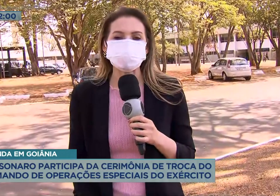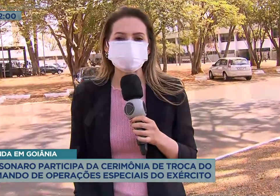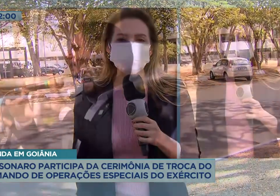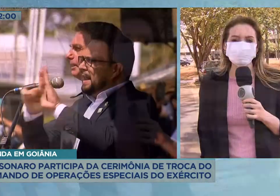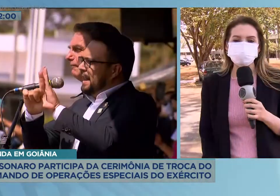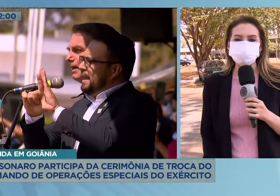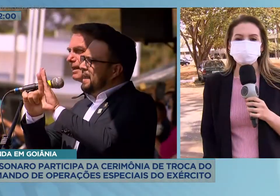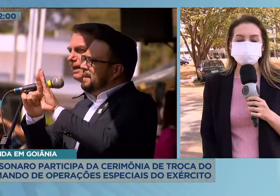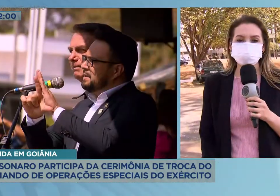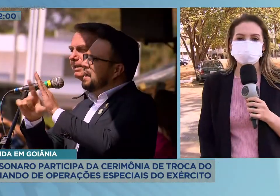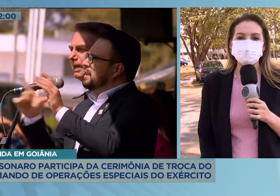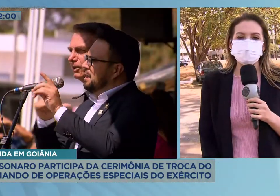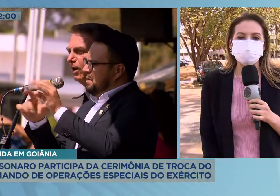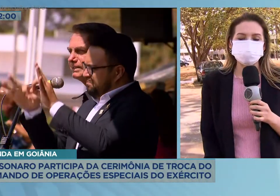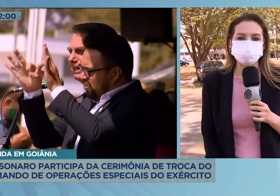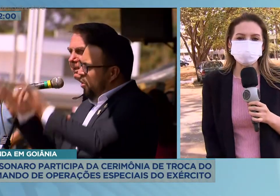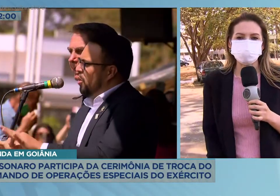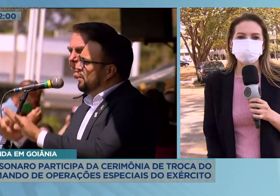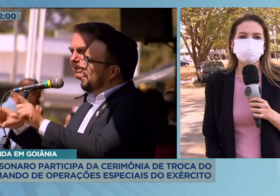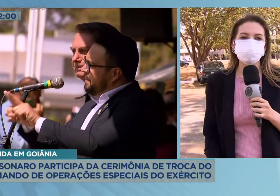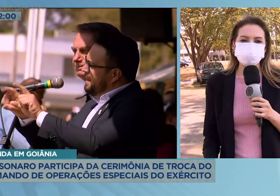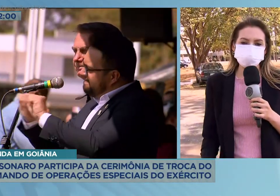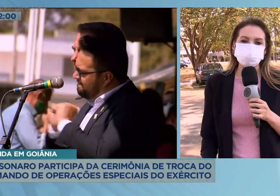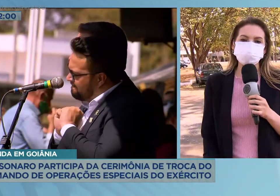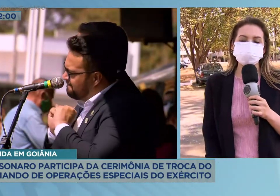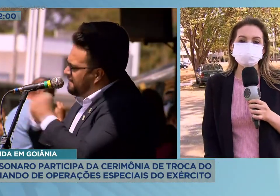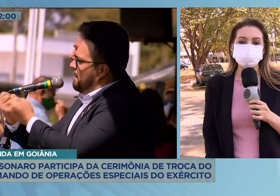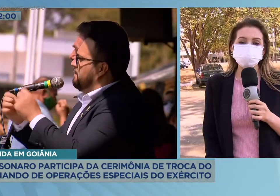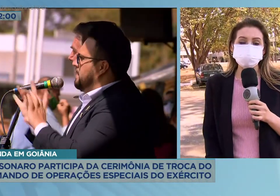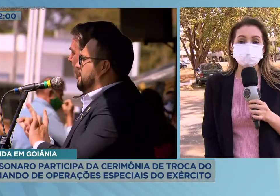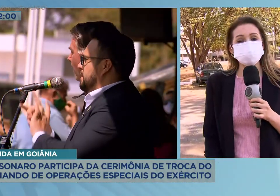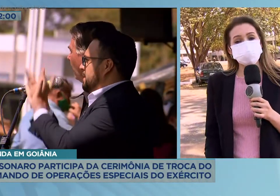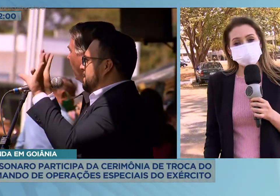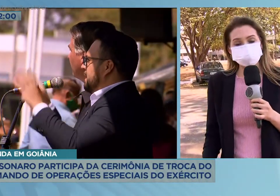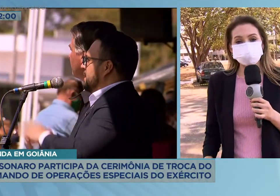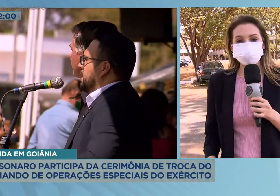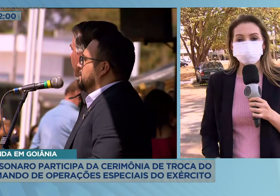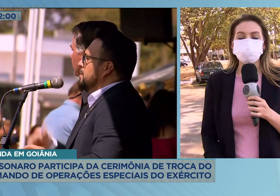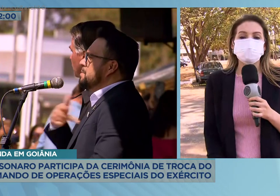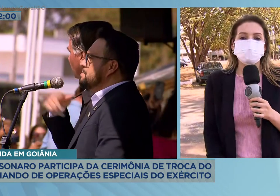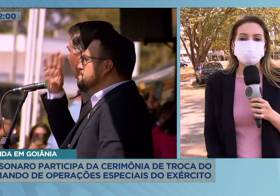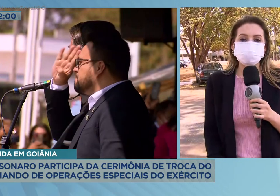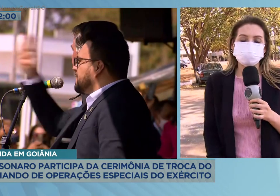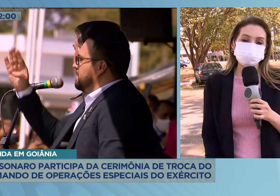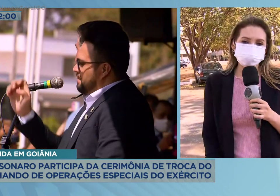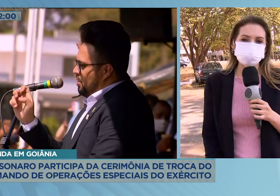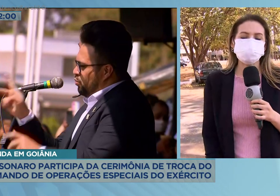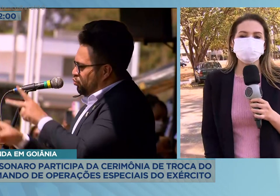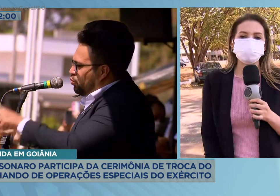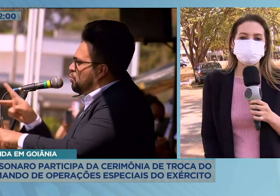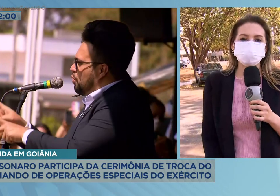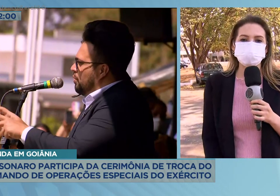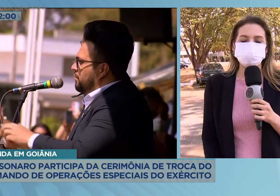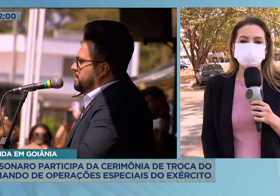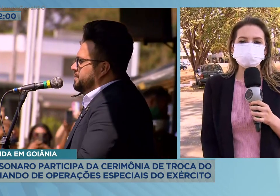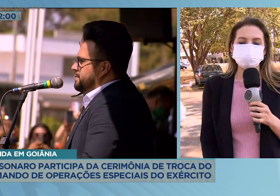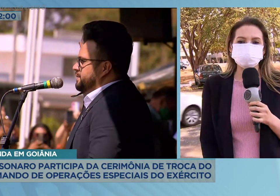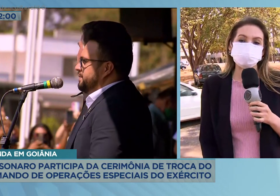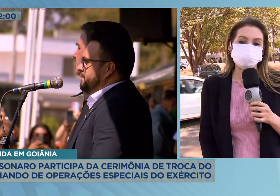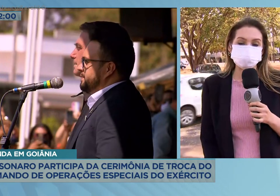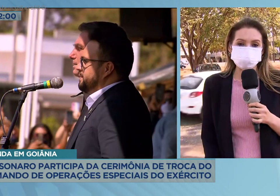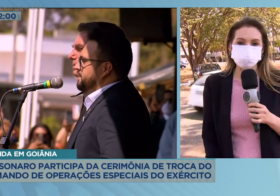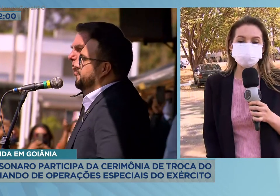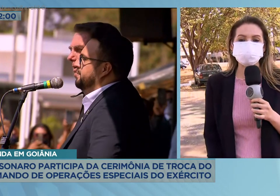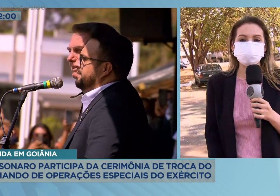dessa solenidade, um desfile aqui com o pessoal do Exército. E agora terminou recentemente